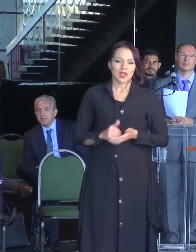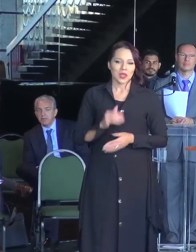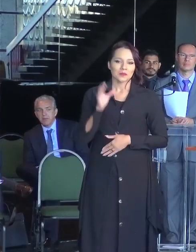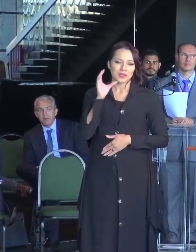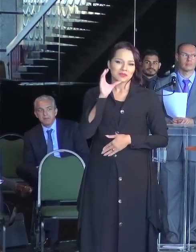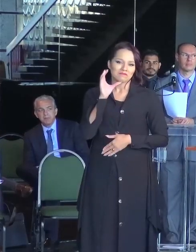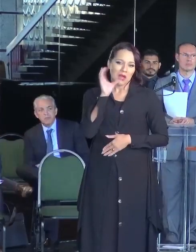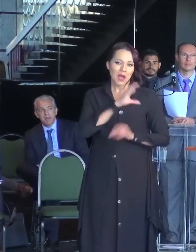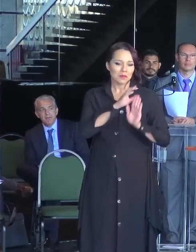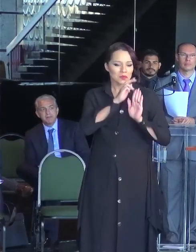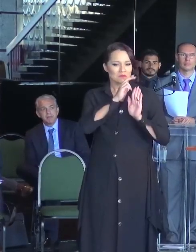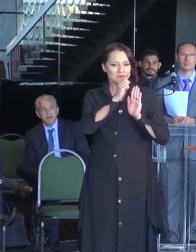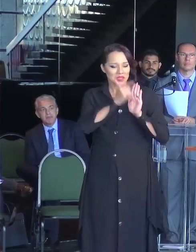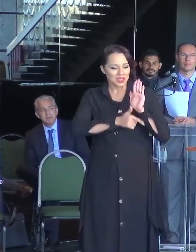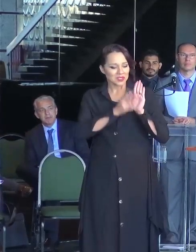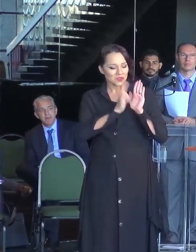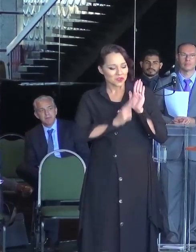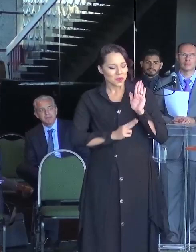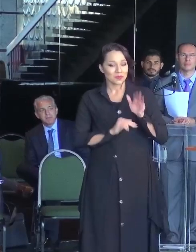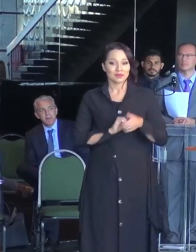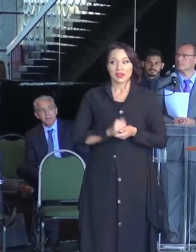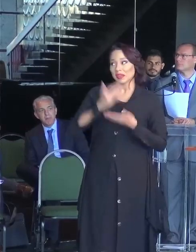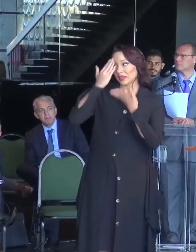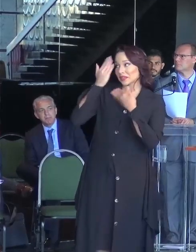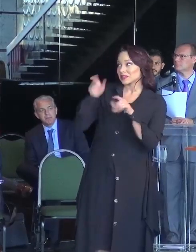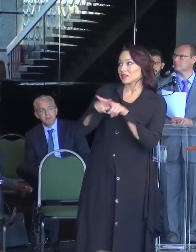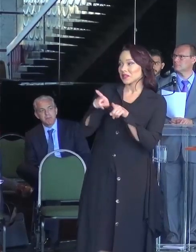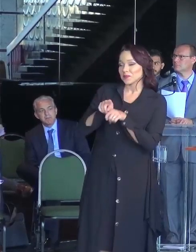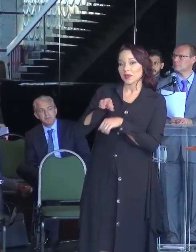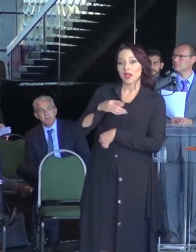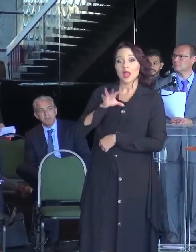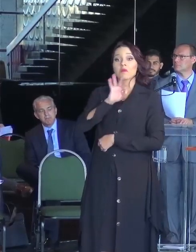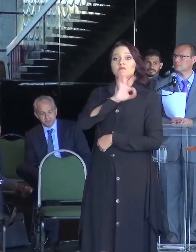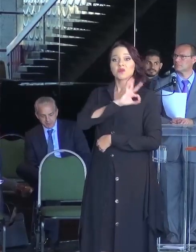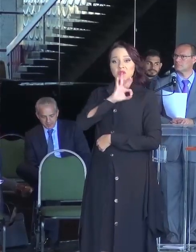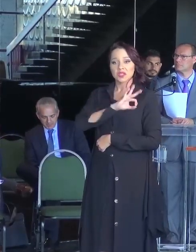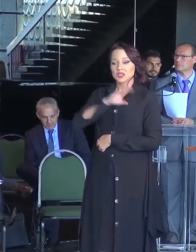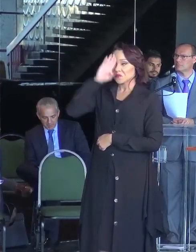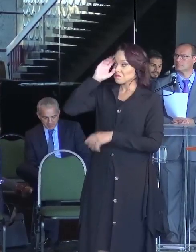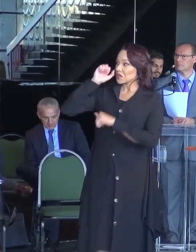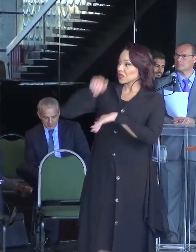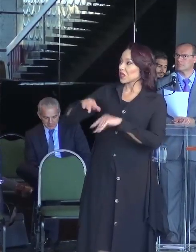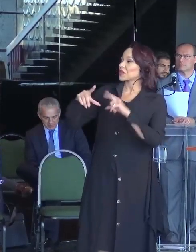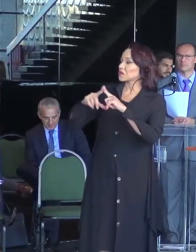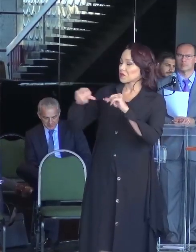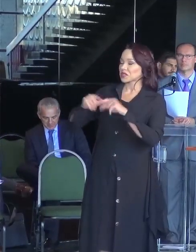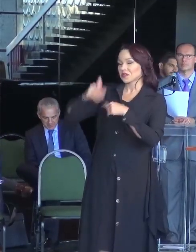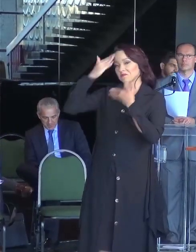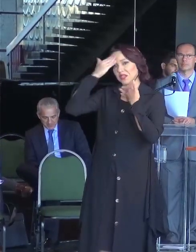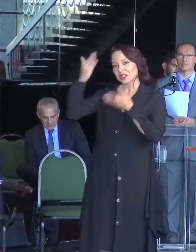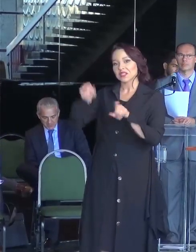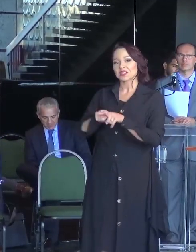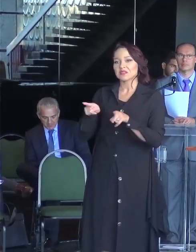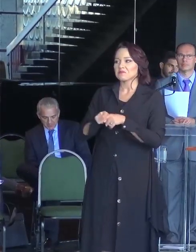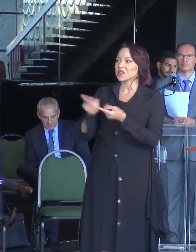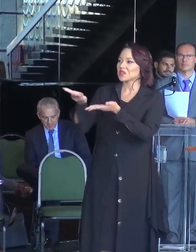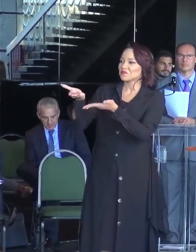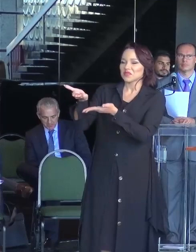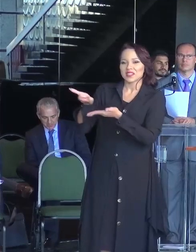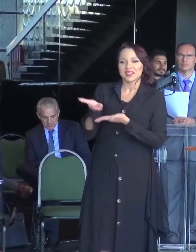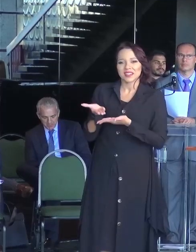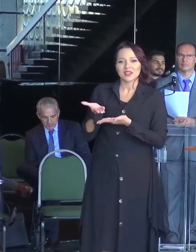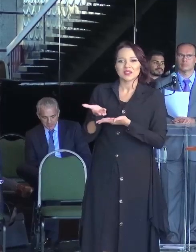rápida nominata, eu quero agradecer também a gloriosa Polícia Militar do Distrito Federal, que nos cedeu